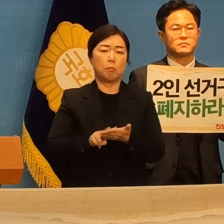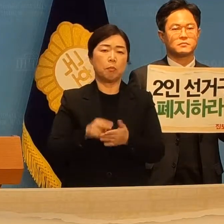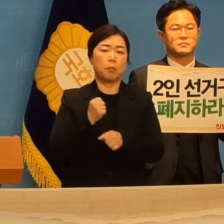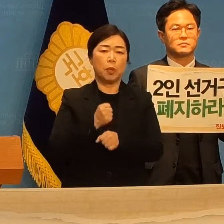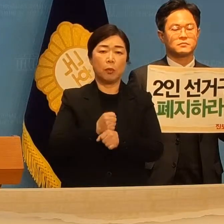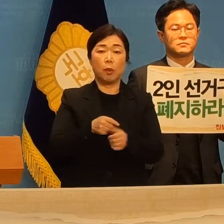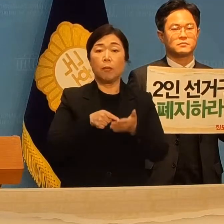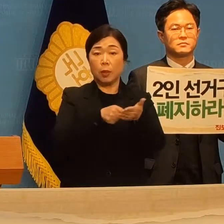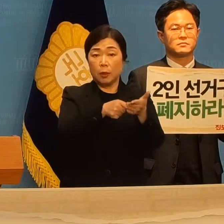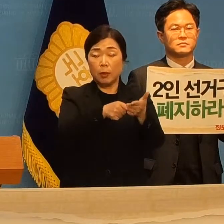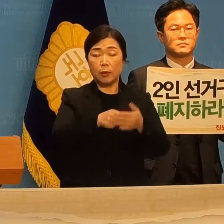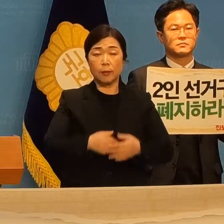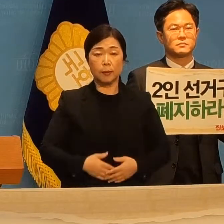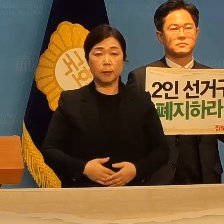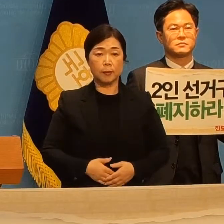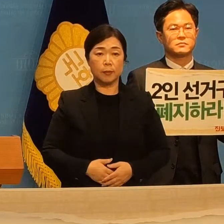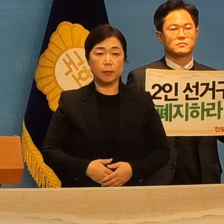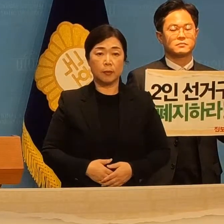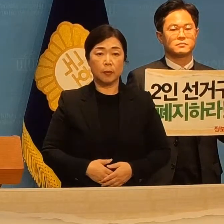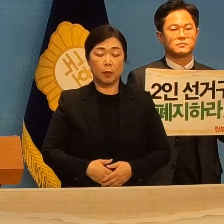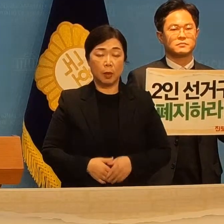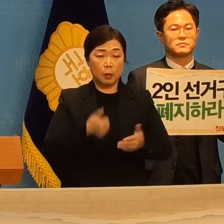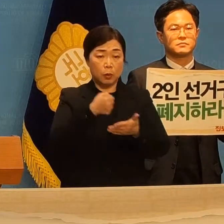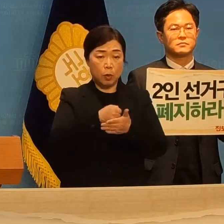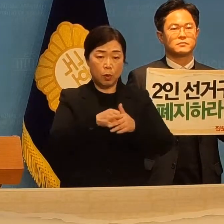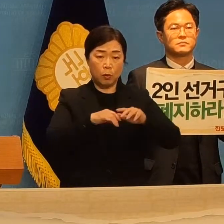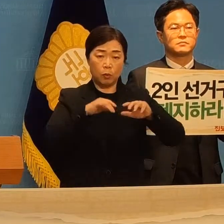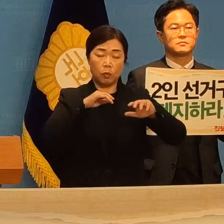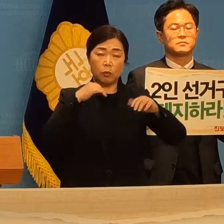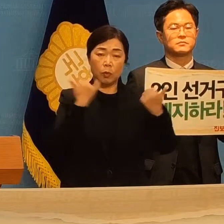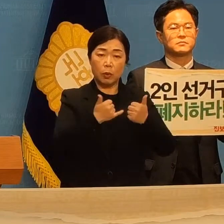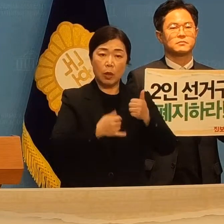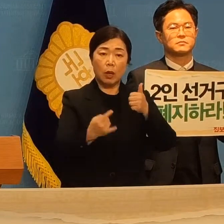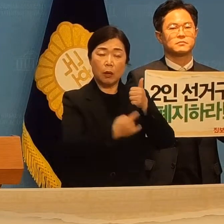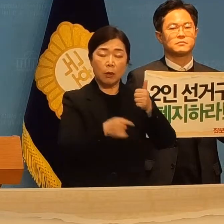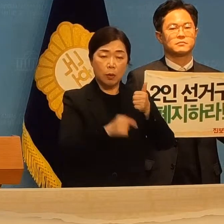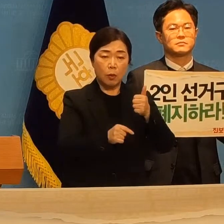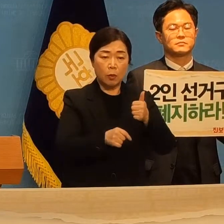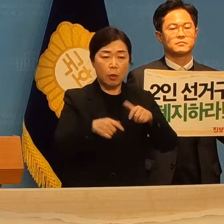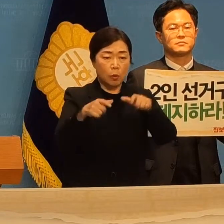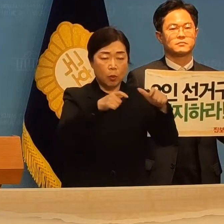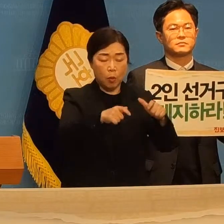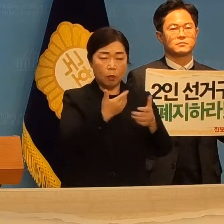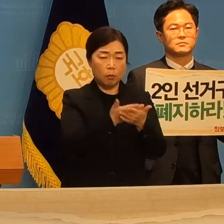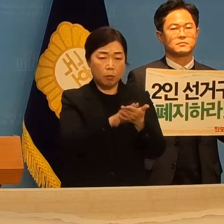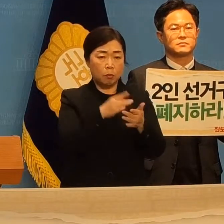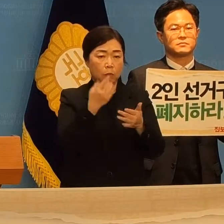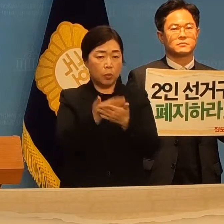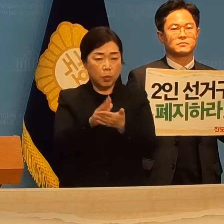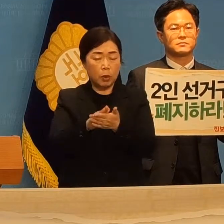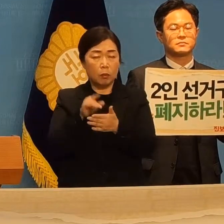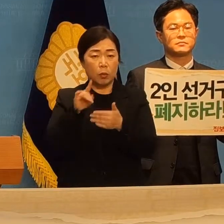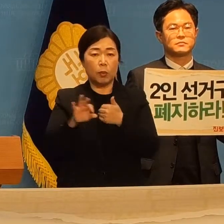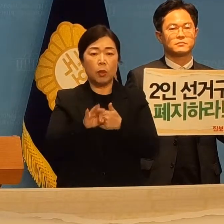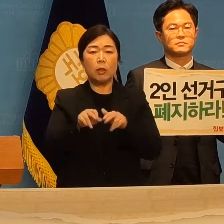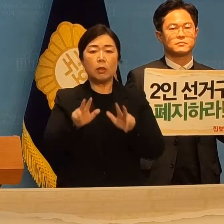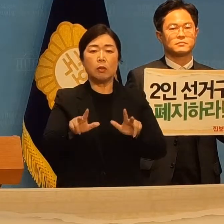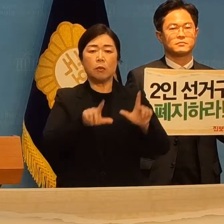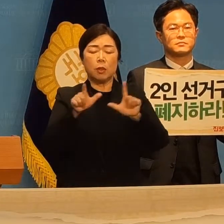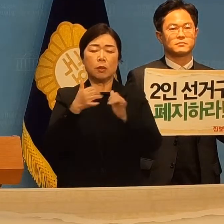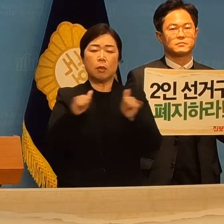제시하고 있습니다. 획정위원회 안에 나와 있는 동편제 변경은 현재의 생활권을